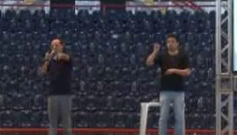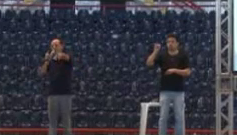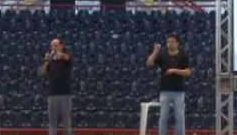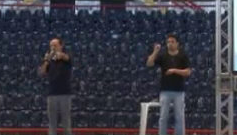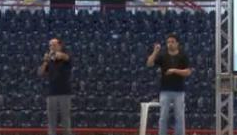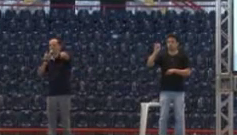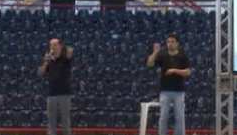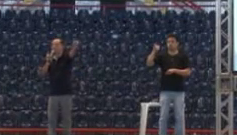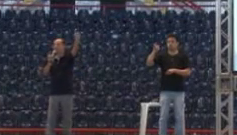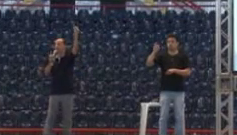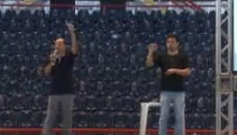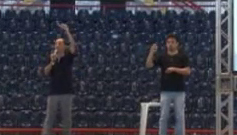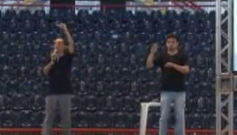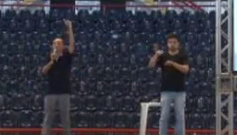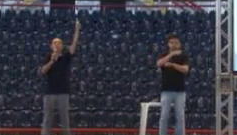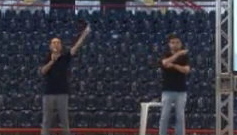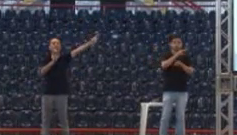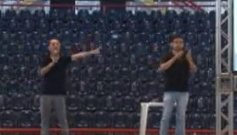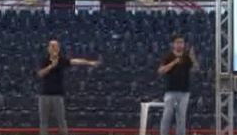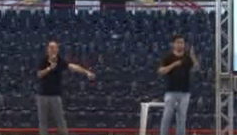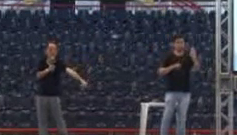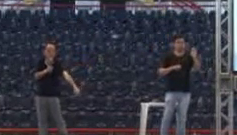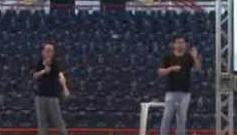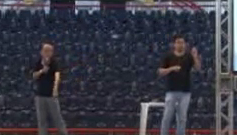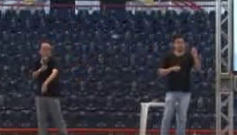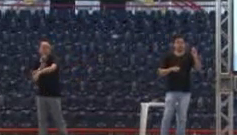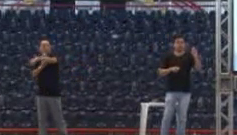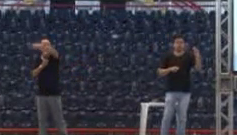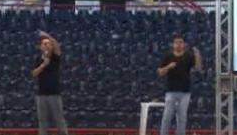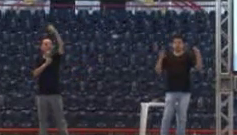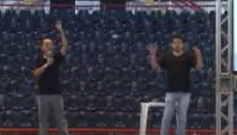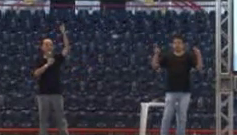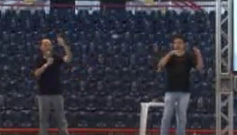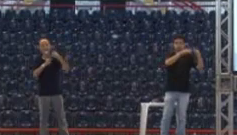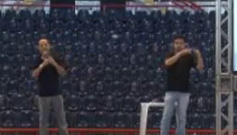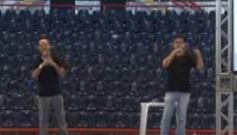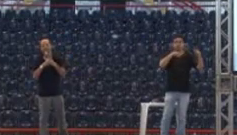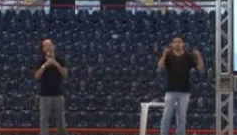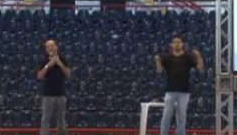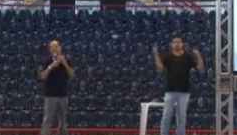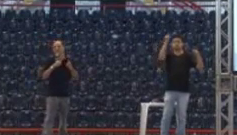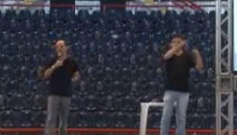receptor isso circulado por um contexto